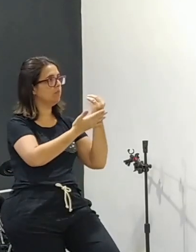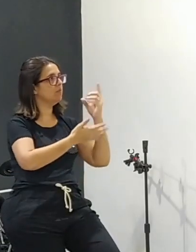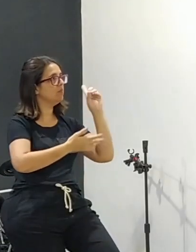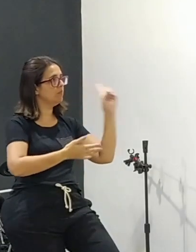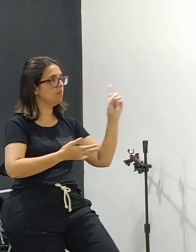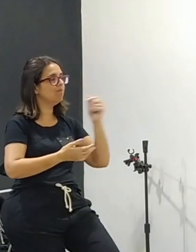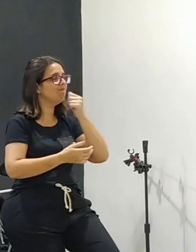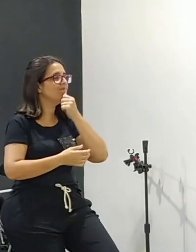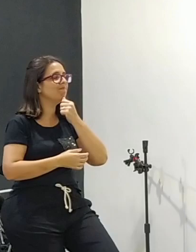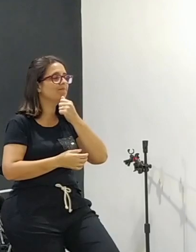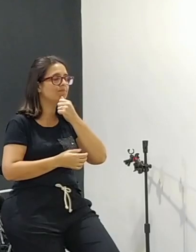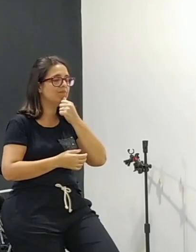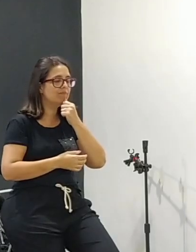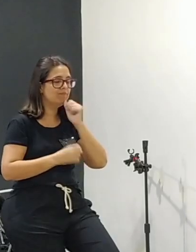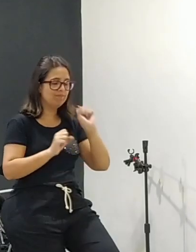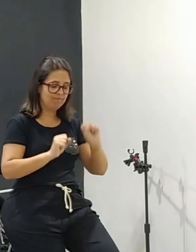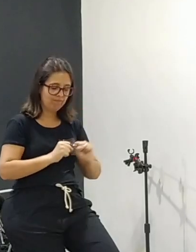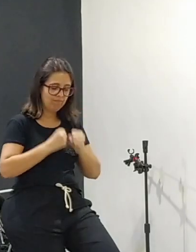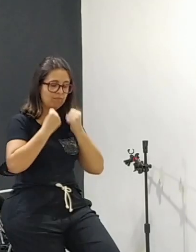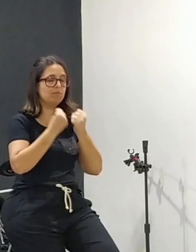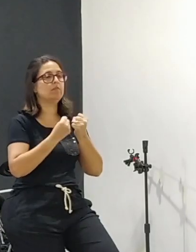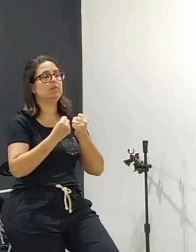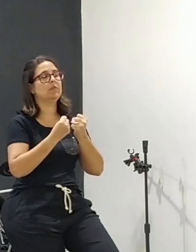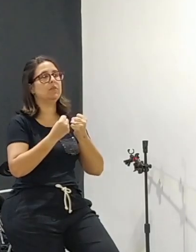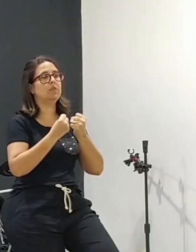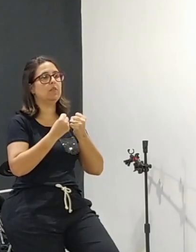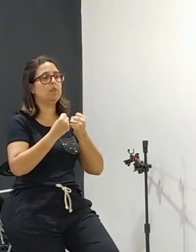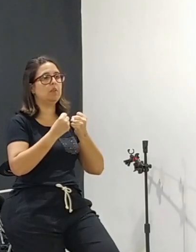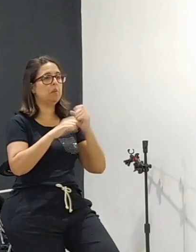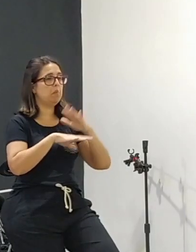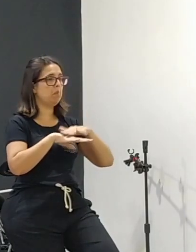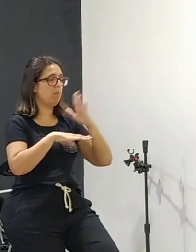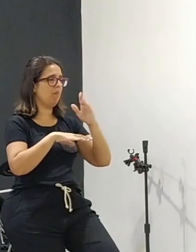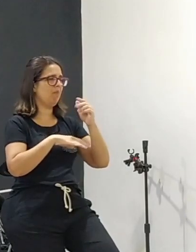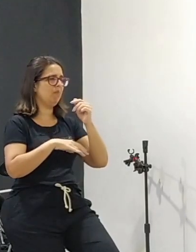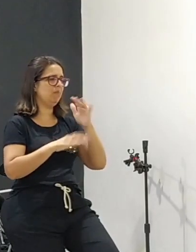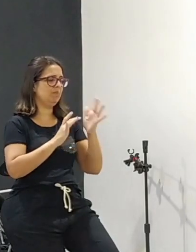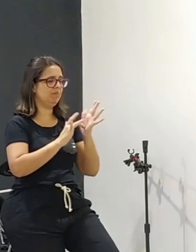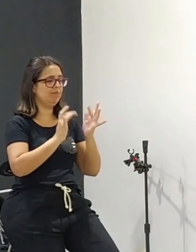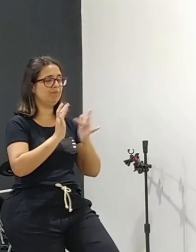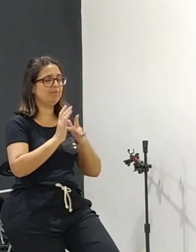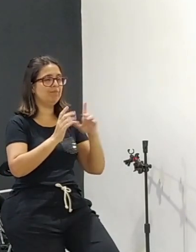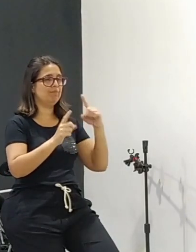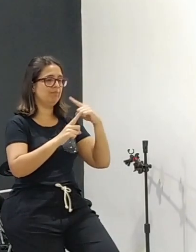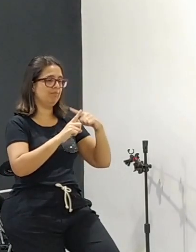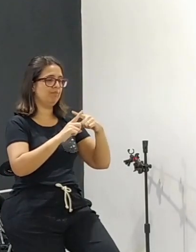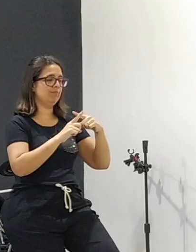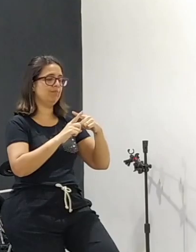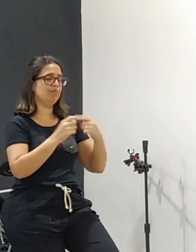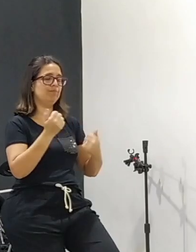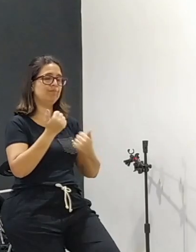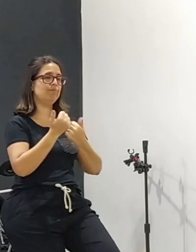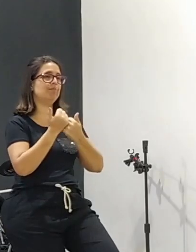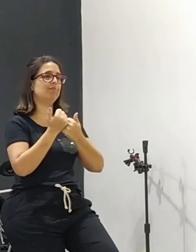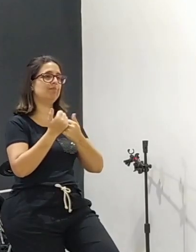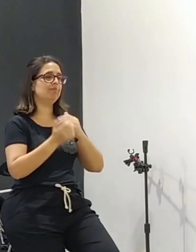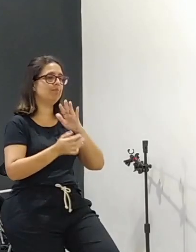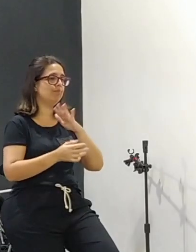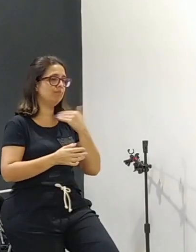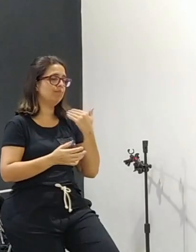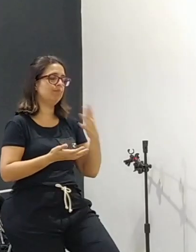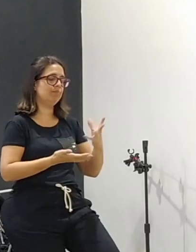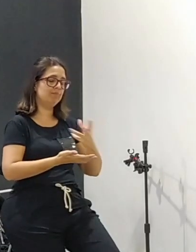faça esse sacrifício maior. Jesus fez por nós naquela cruz, morrendo para